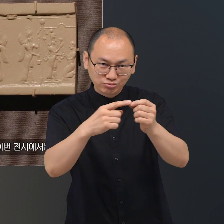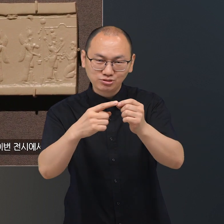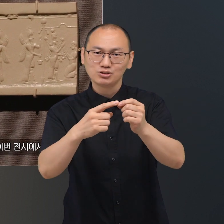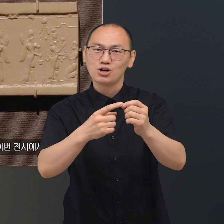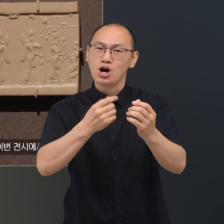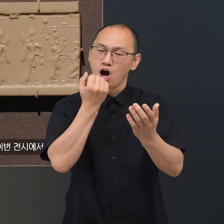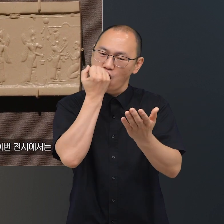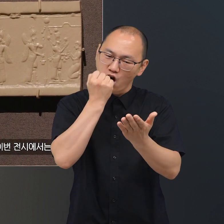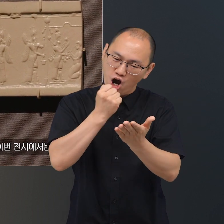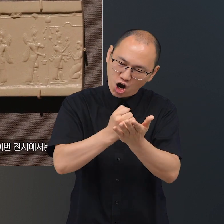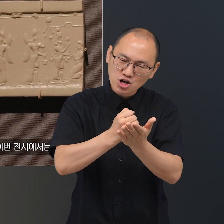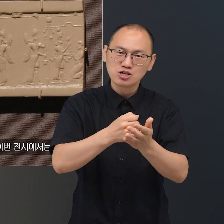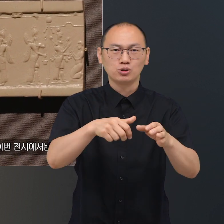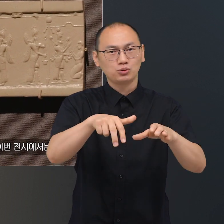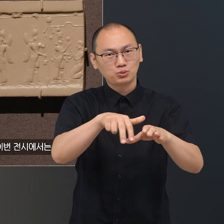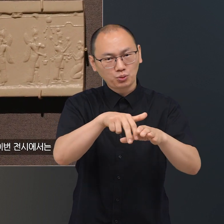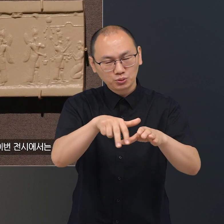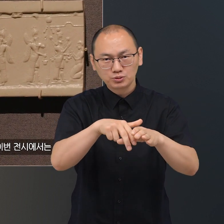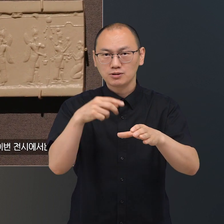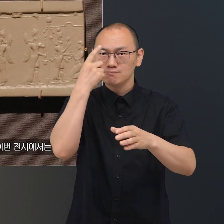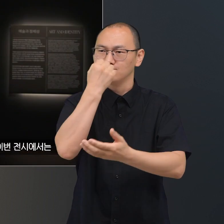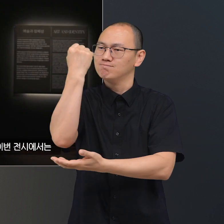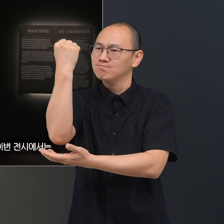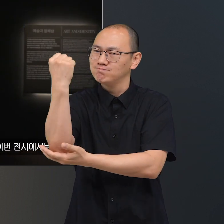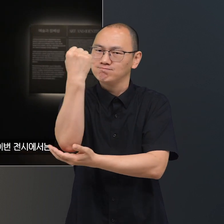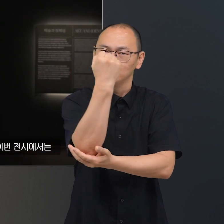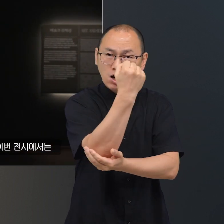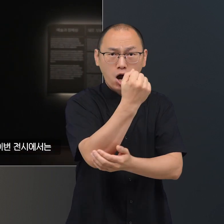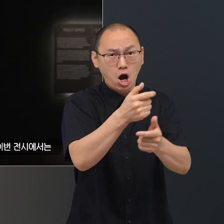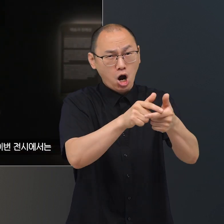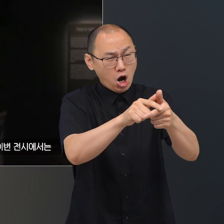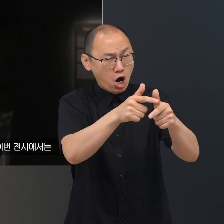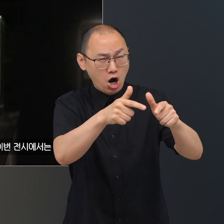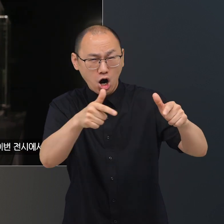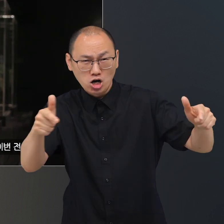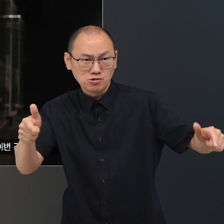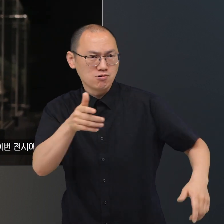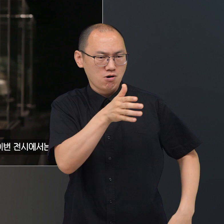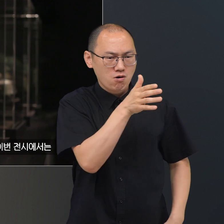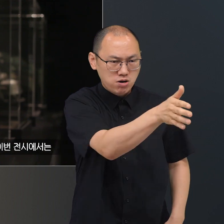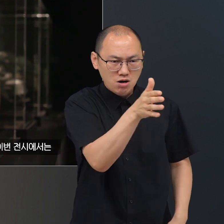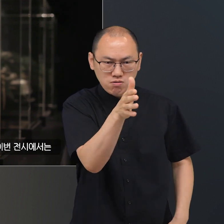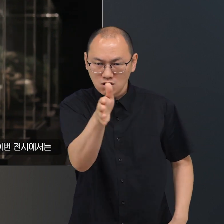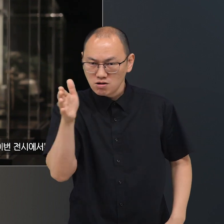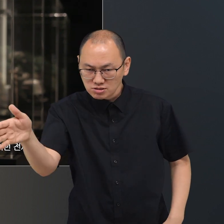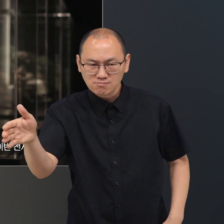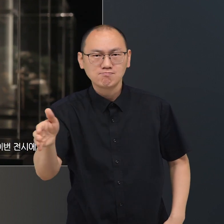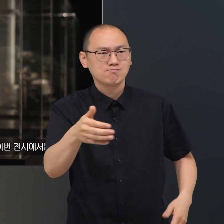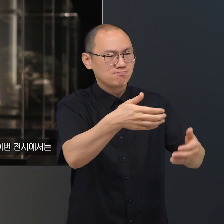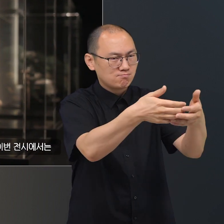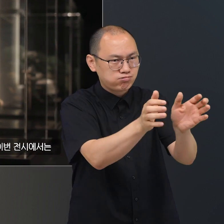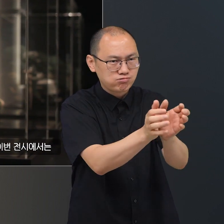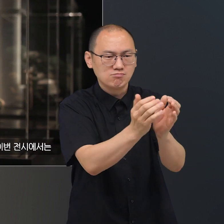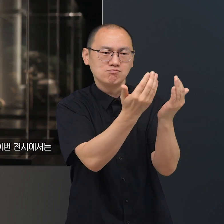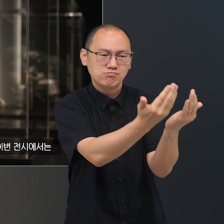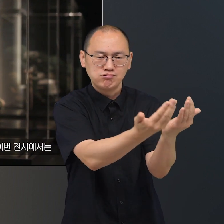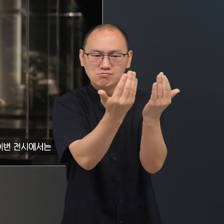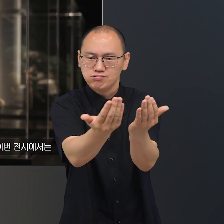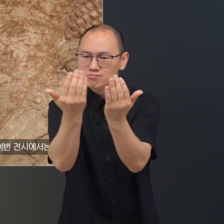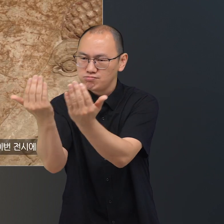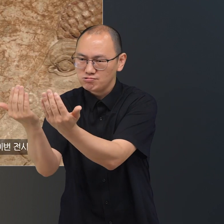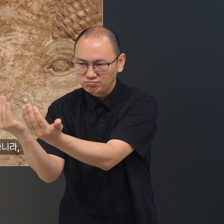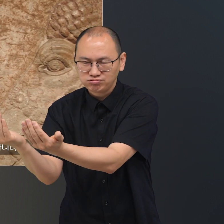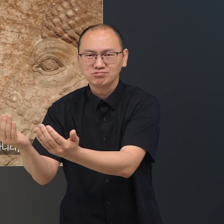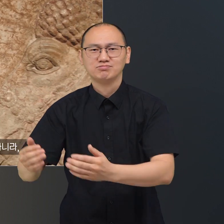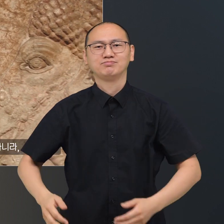문자, 인장, 종교, 초상미술 등의 내용을 담아 총 3부로 구성된 이번 전시에서는